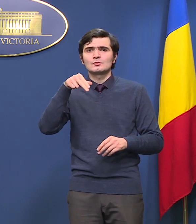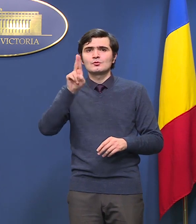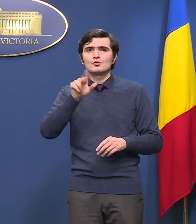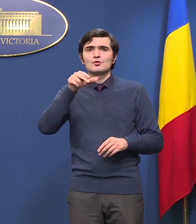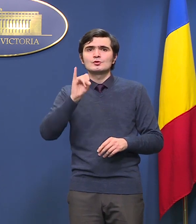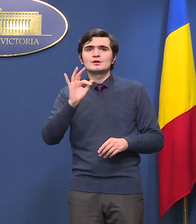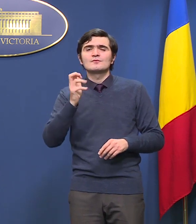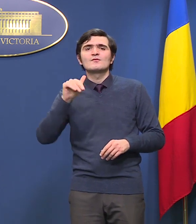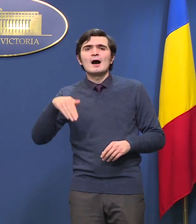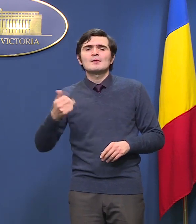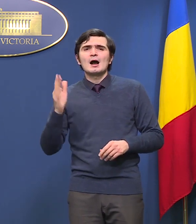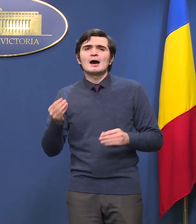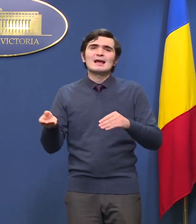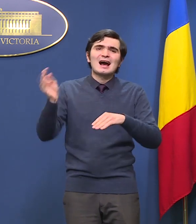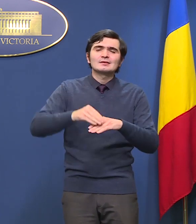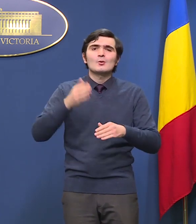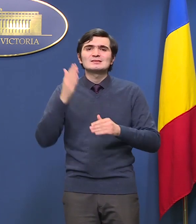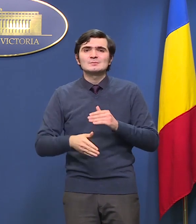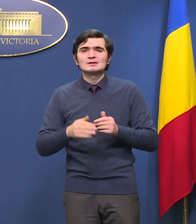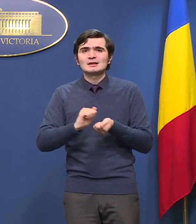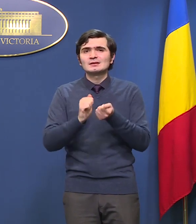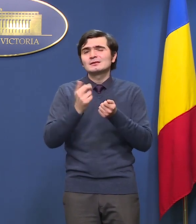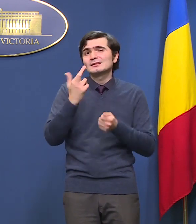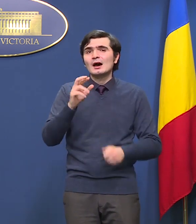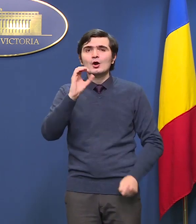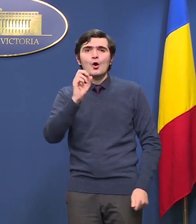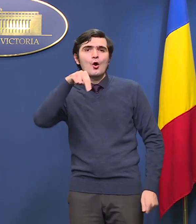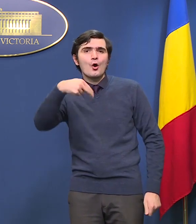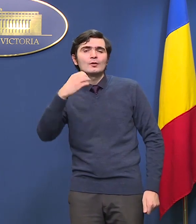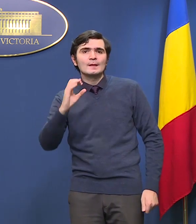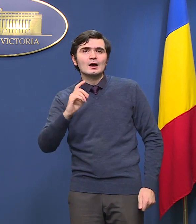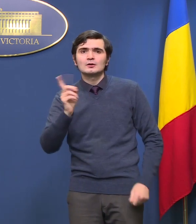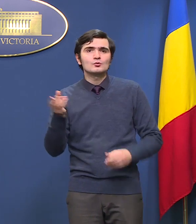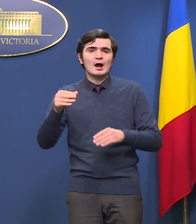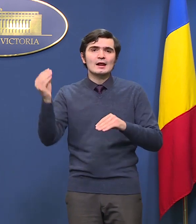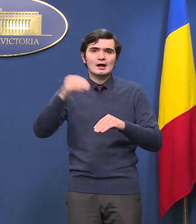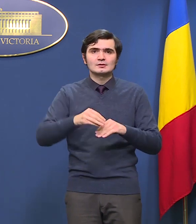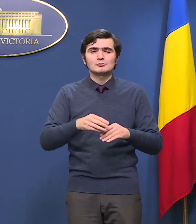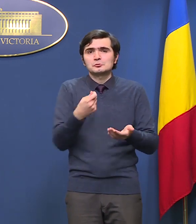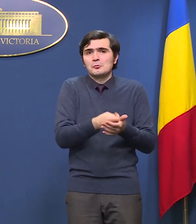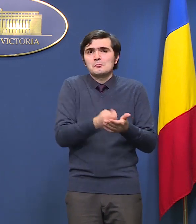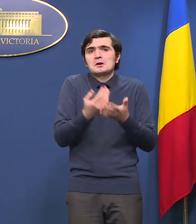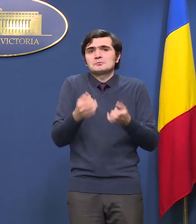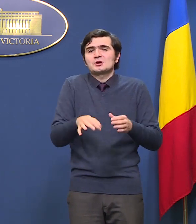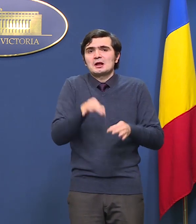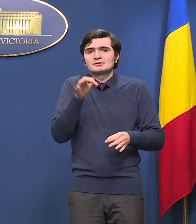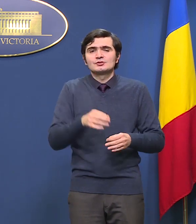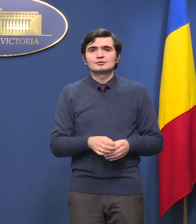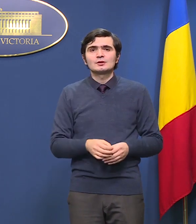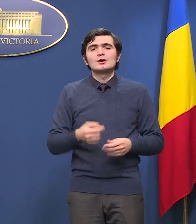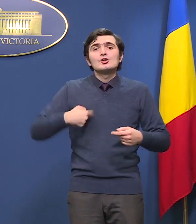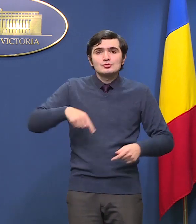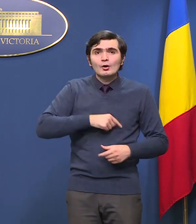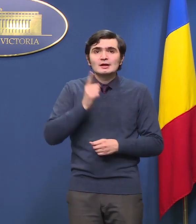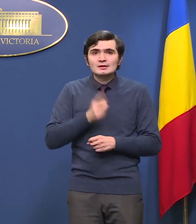limitat. ONAC nu are niciun fel de adaos. Ce găsește, aia cumpără pe piață. Important e să putem să găsim, să semnăm contracte și mai